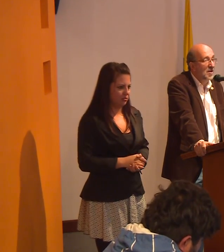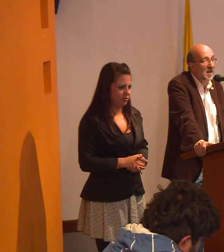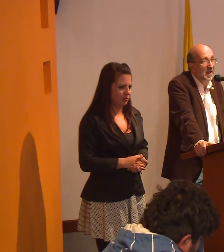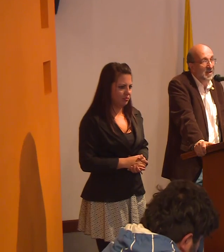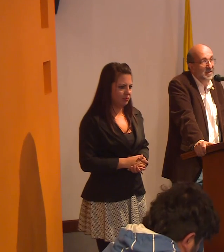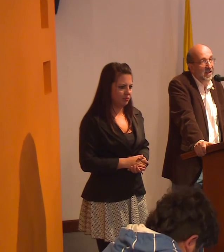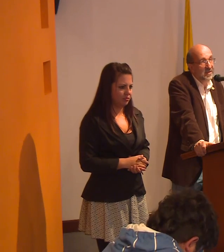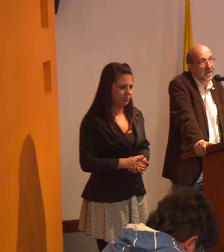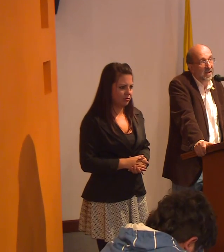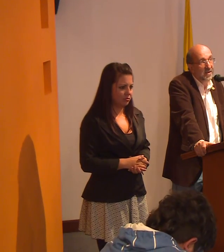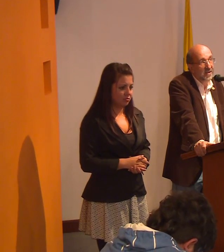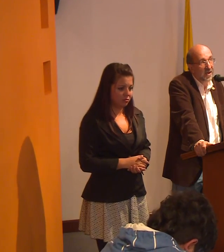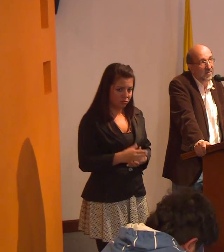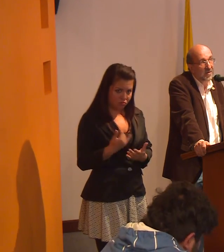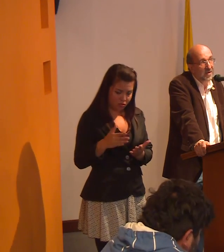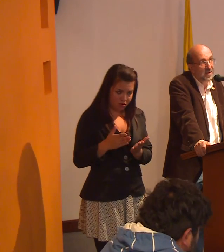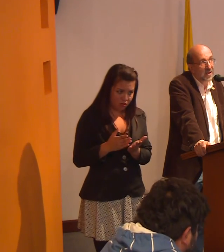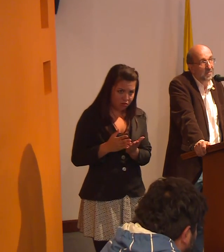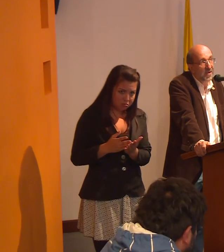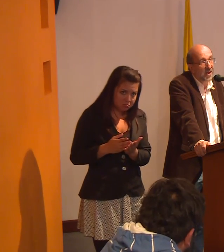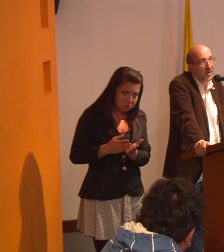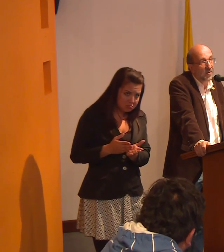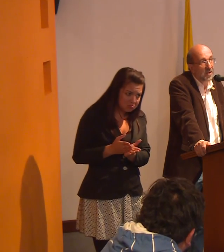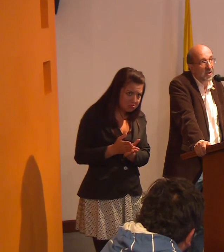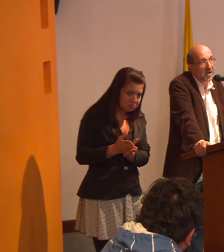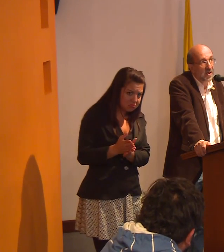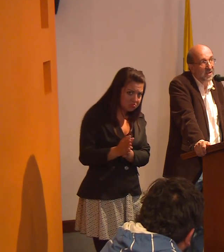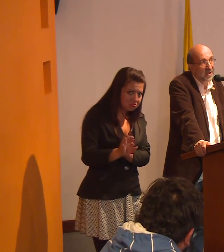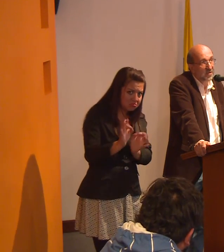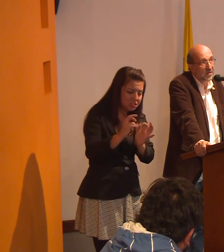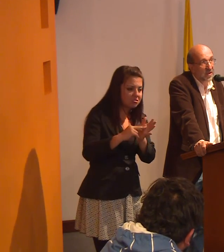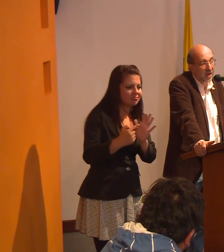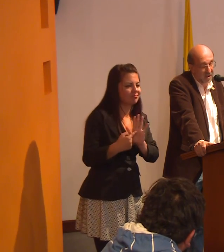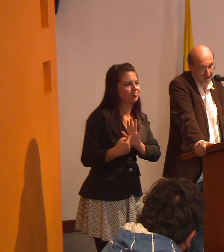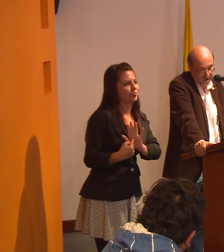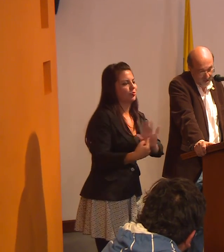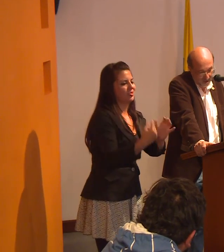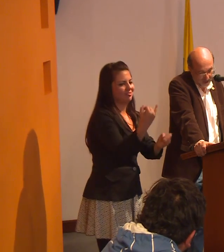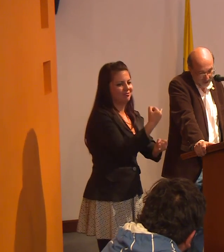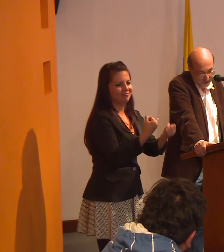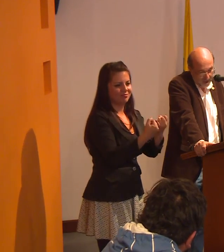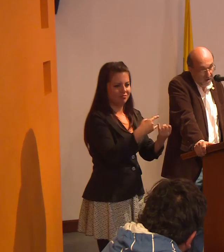ello la grandeza de la Universidad Pedagógica Nacional.